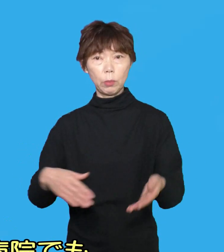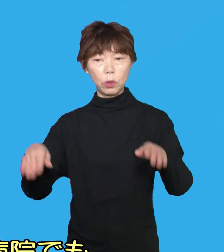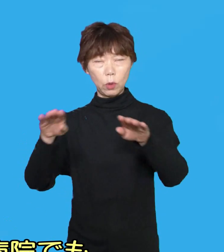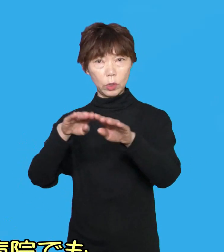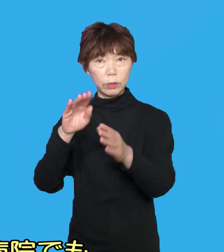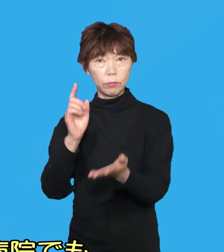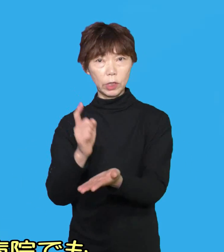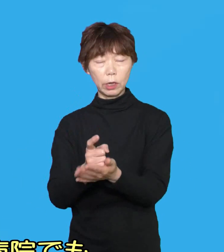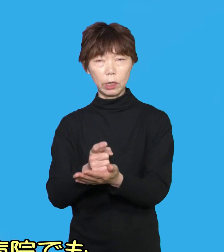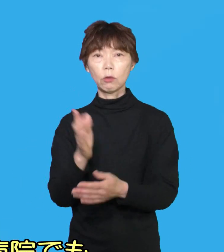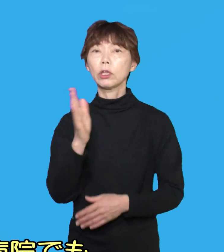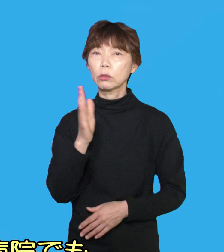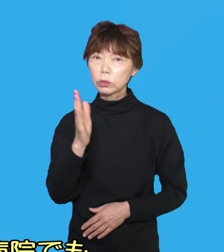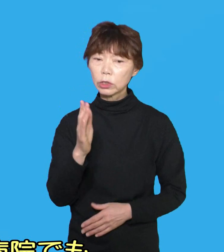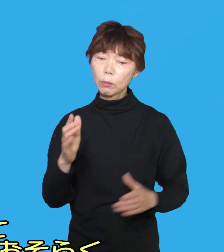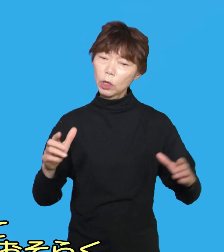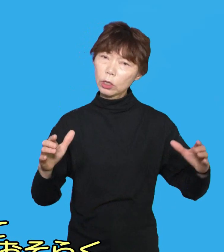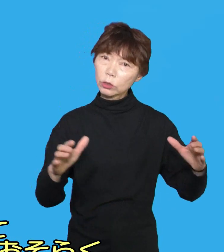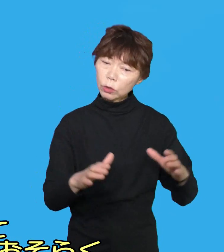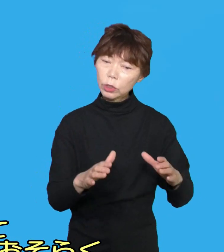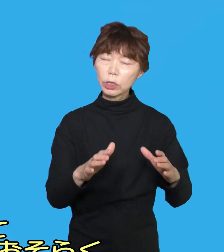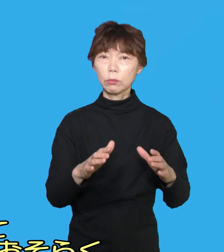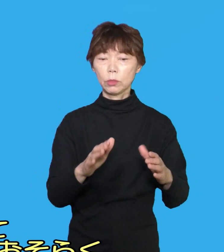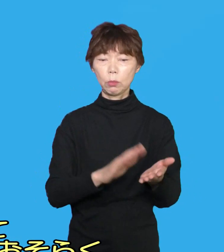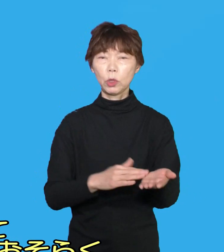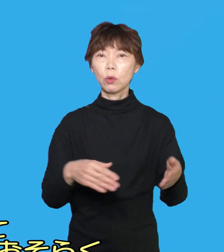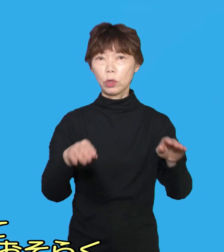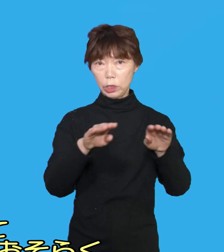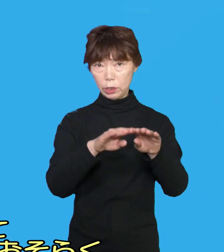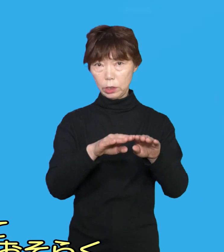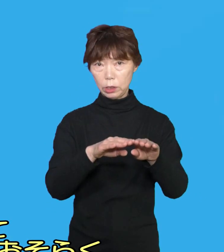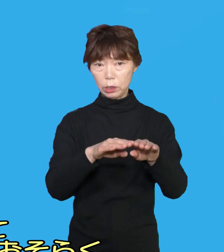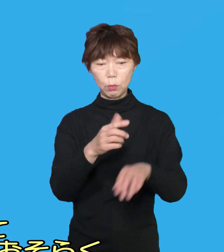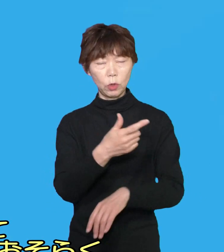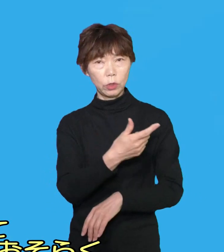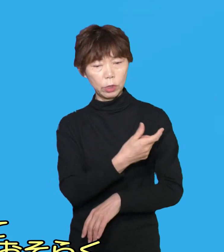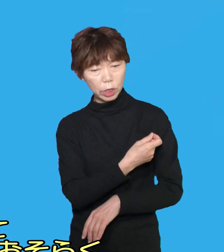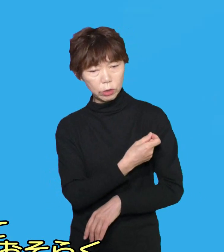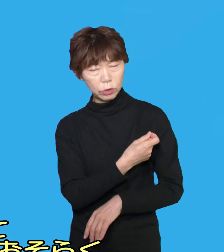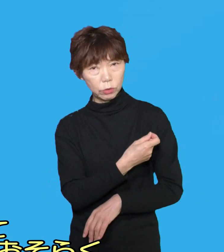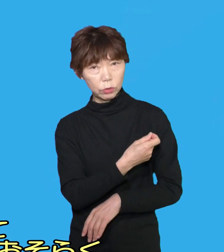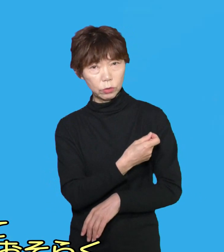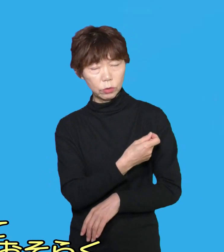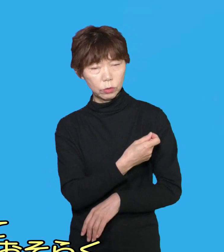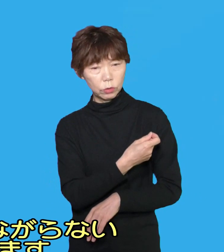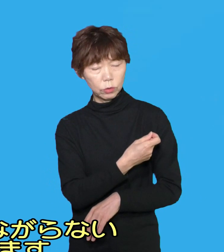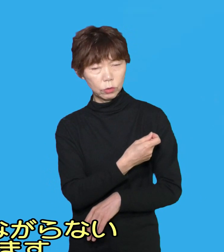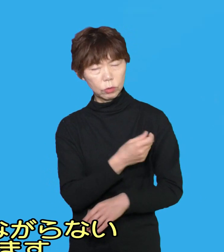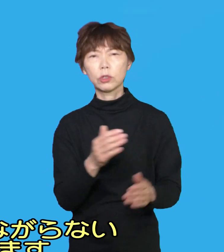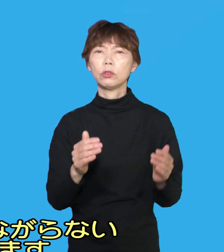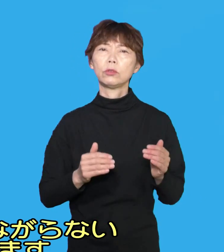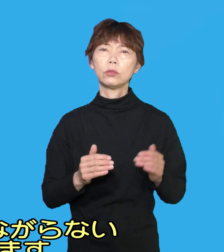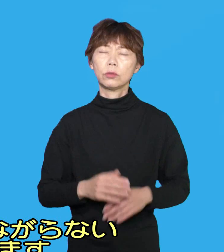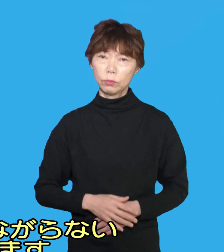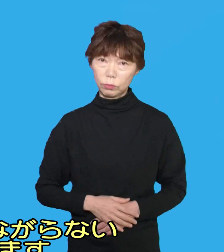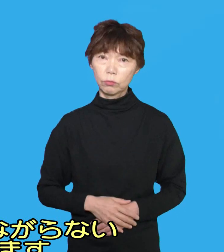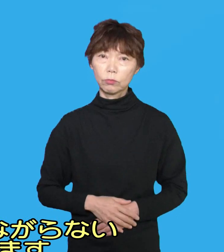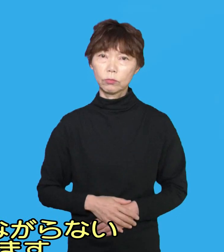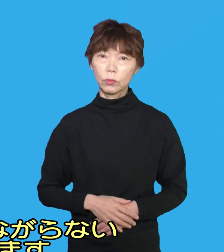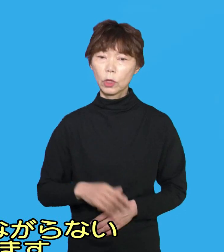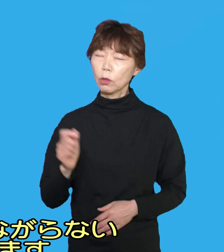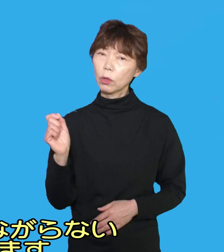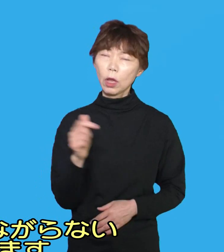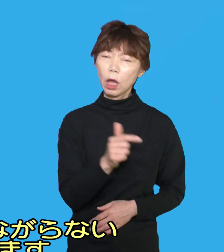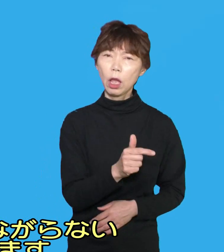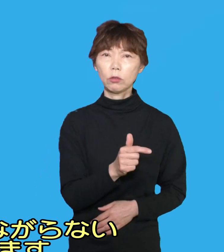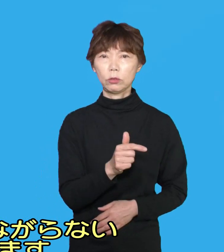比較的小規模な病院でもワクチン接種をしていただかなくては おそらく迅速な接種にはつながら